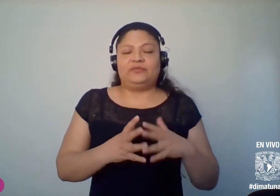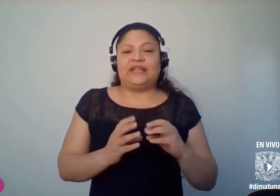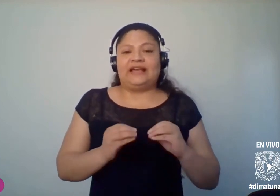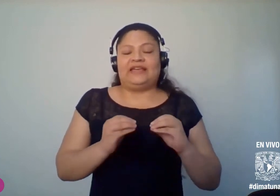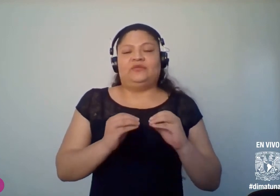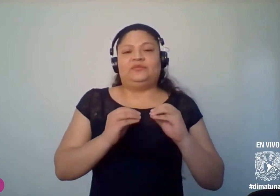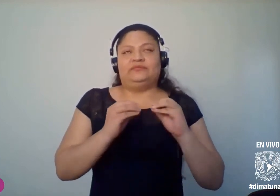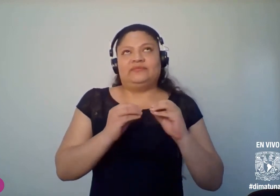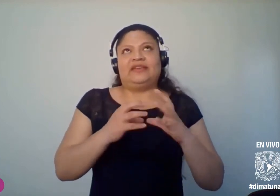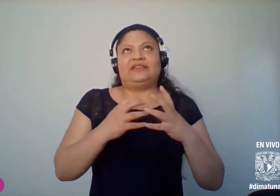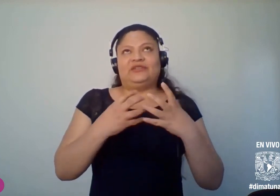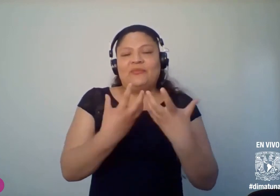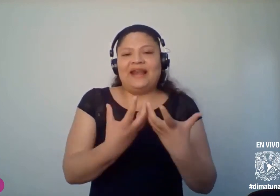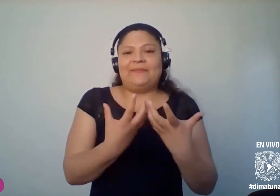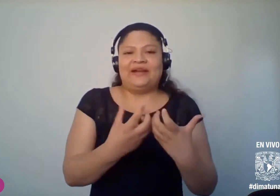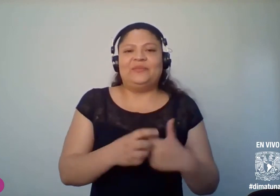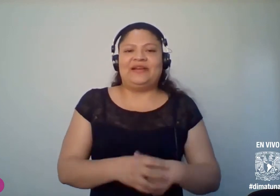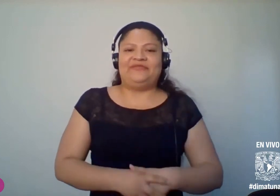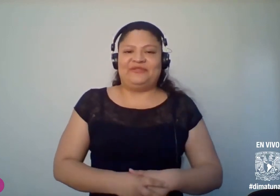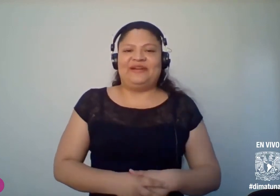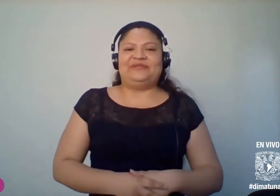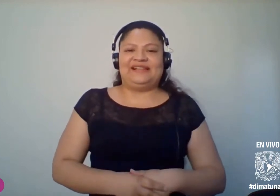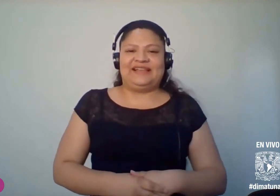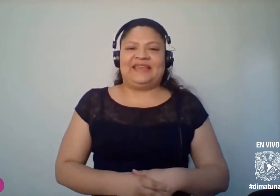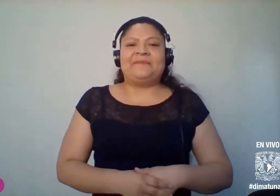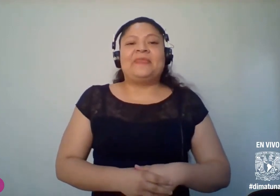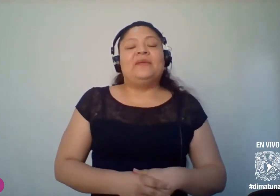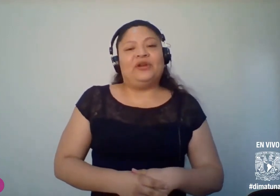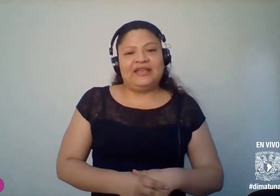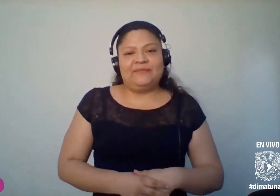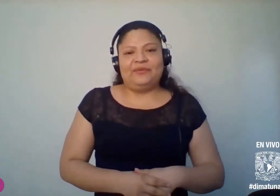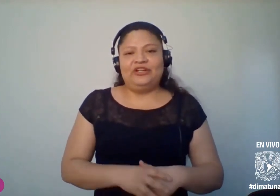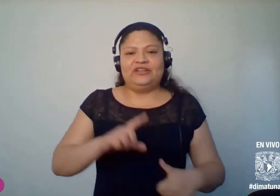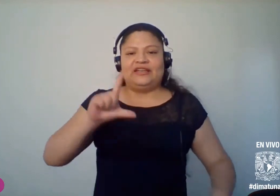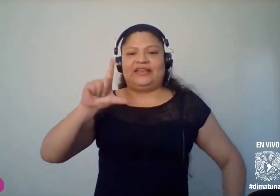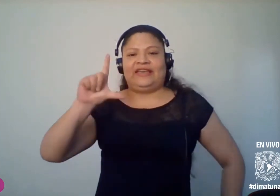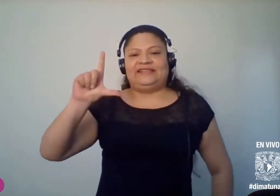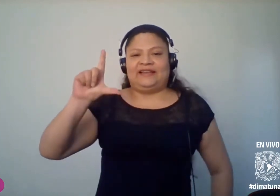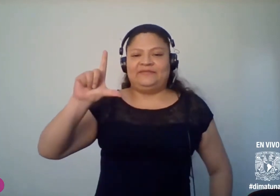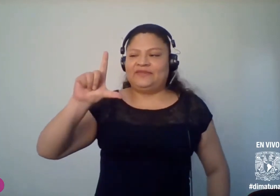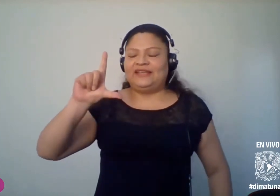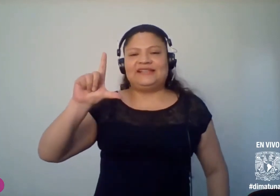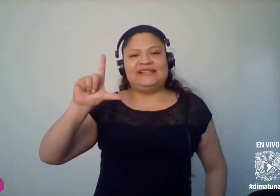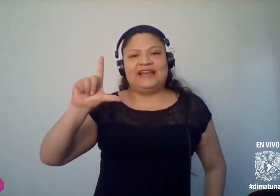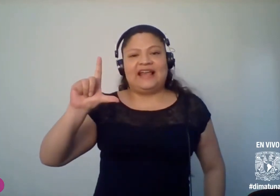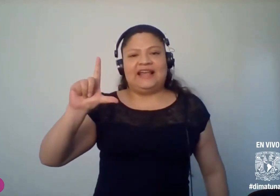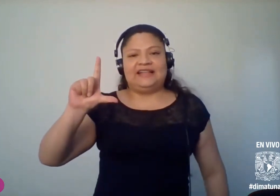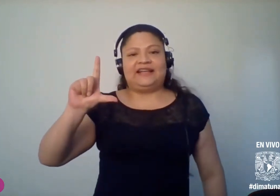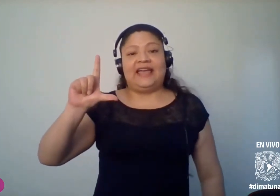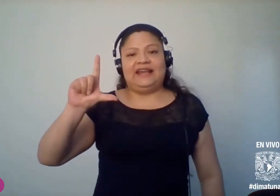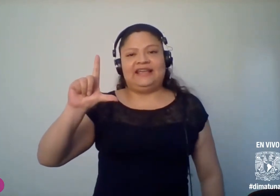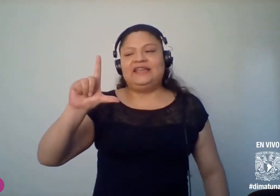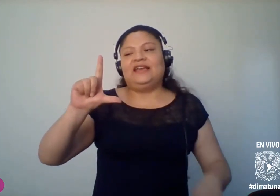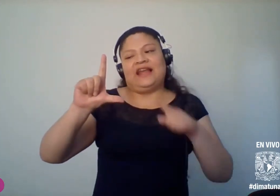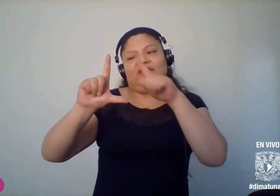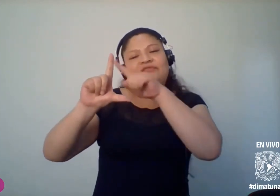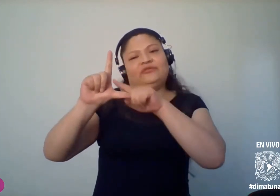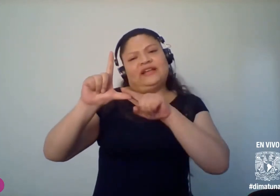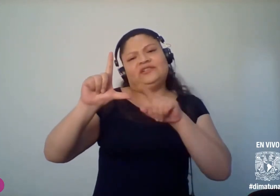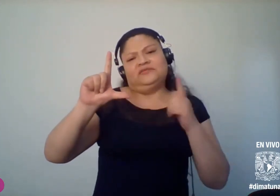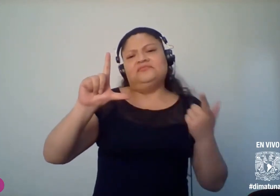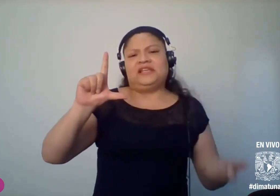forma que toma la mano para formar una seña. Por ejemplo, esta. Esta sería la letra L.